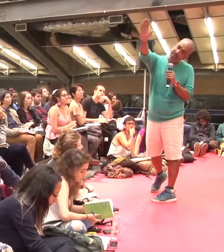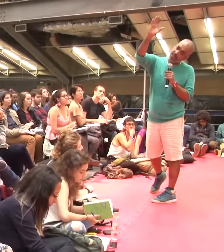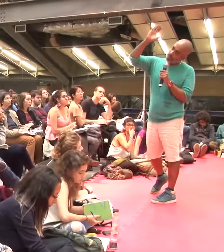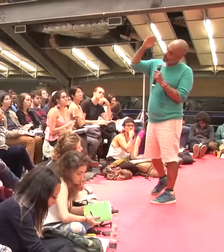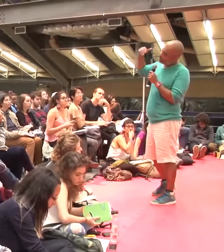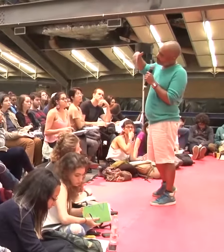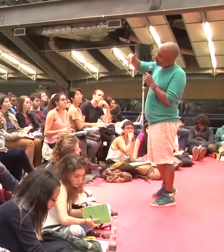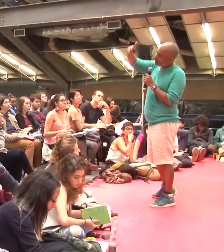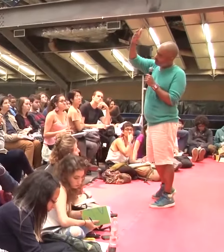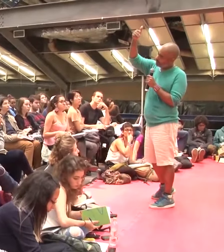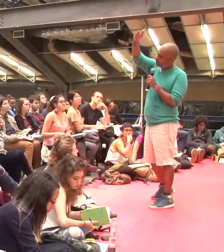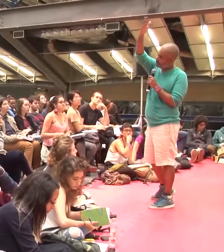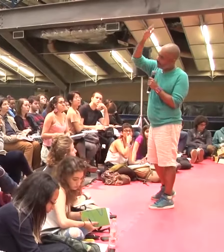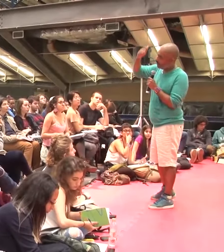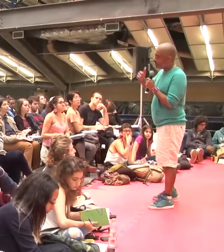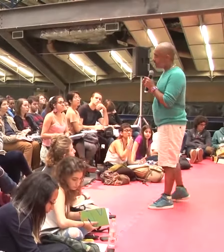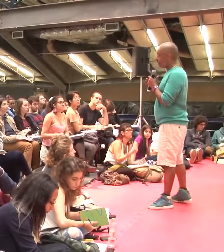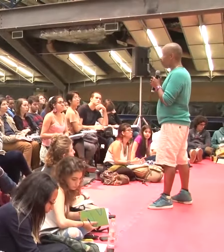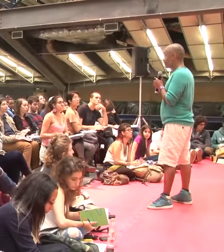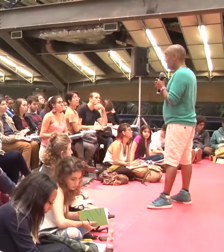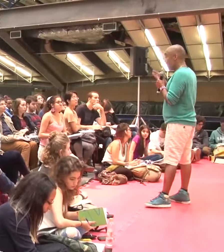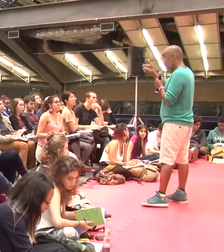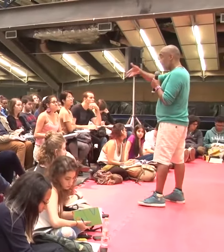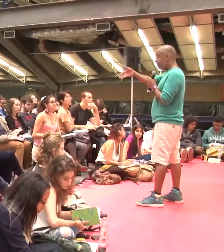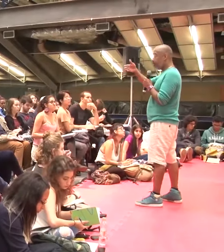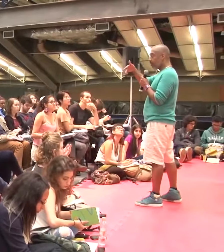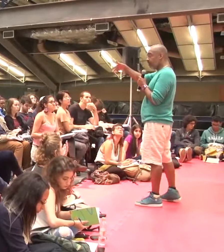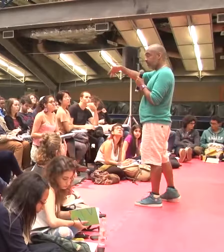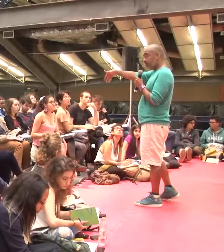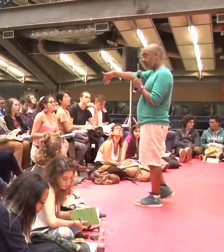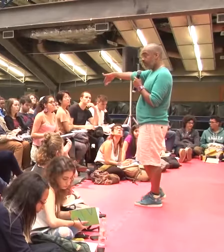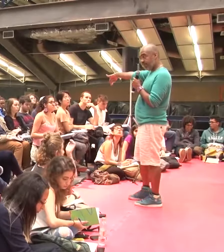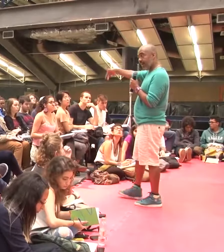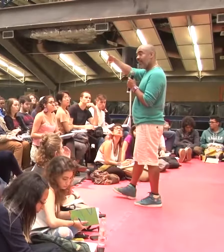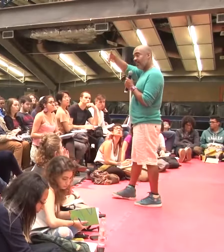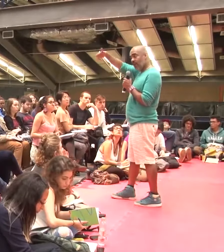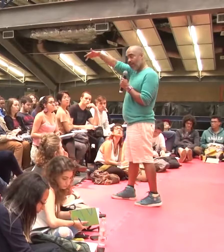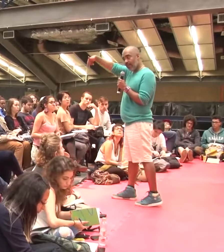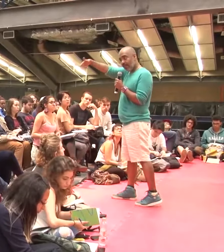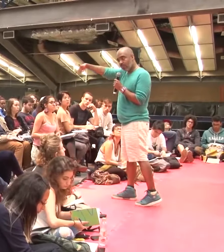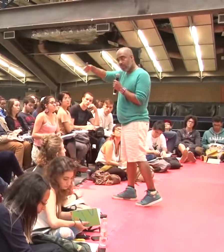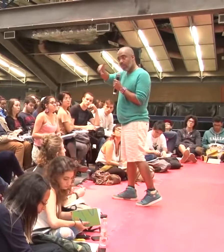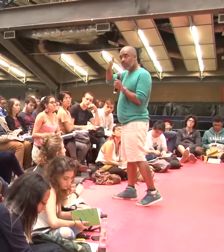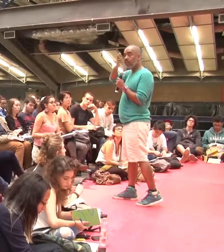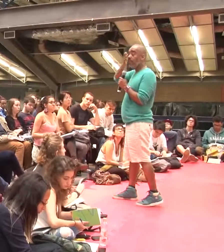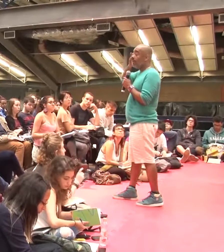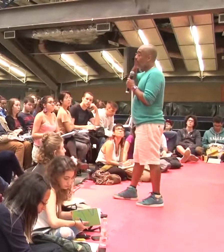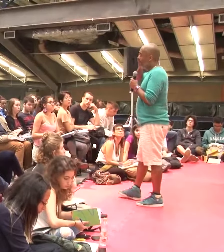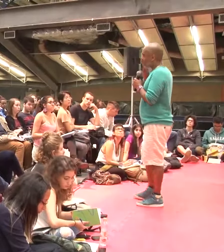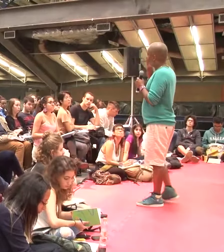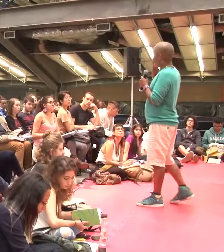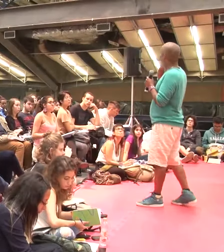casas, todas iguais assim, em dois quarteirões. Lá em Botafogo, inclusive, onde fica, teoricamente,